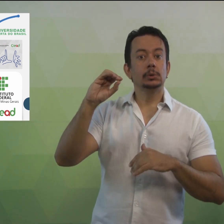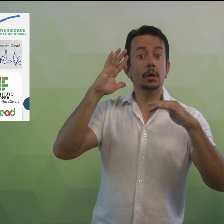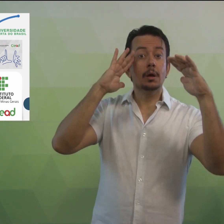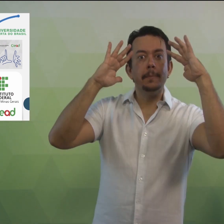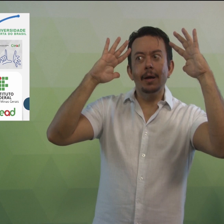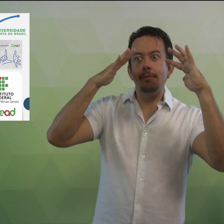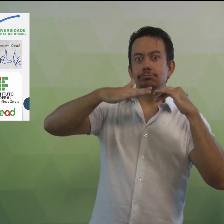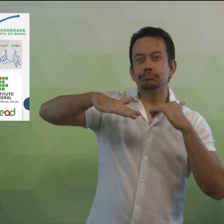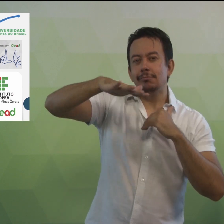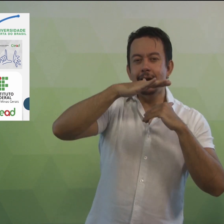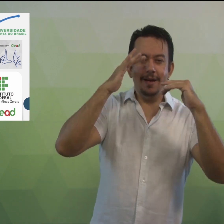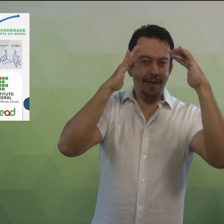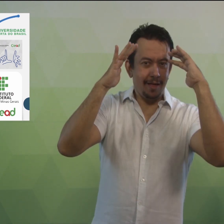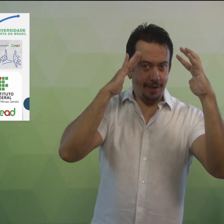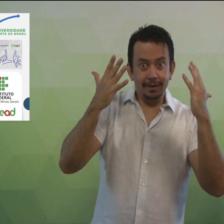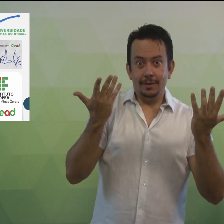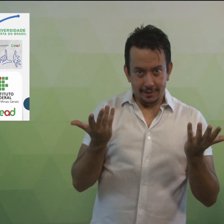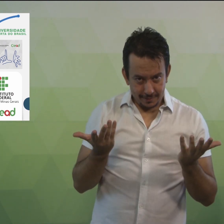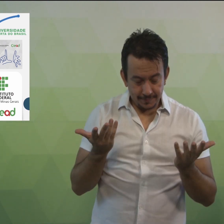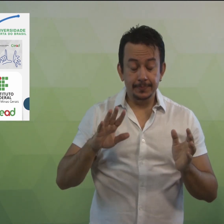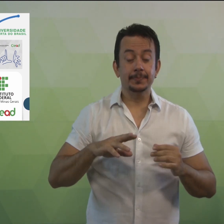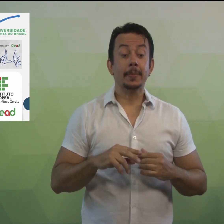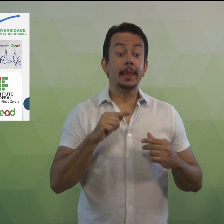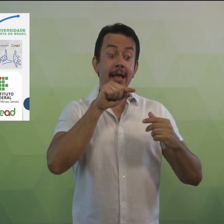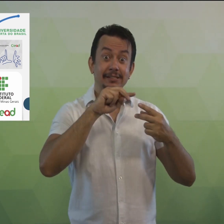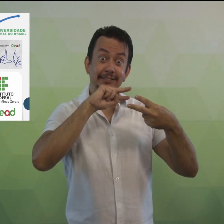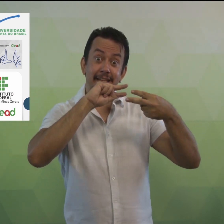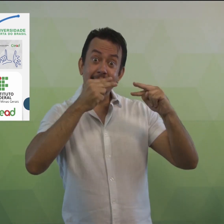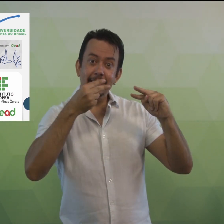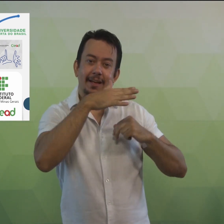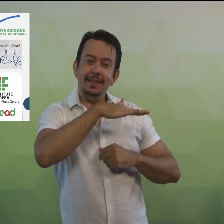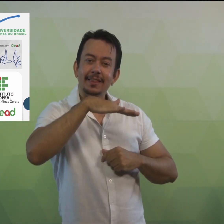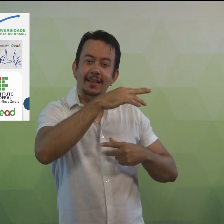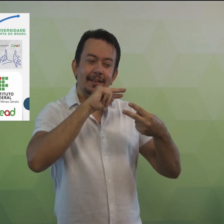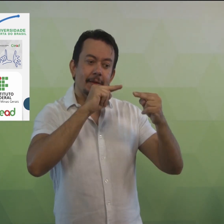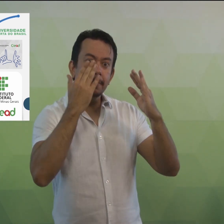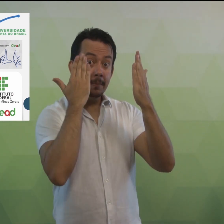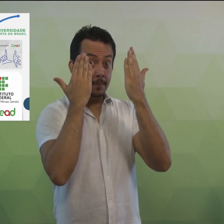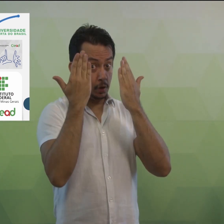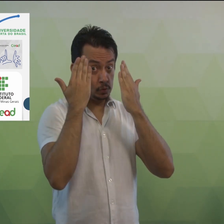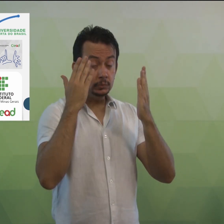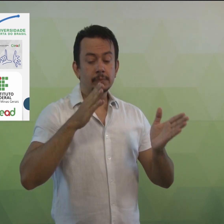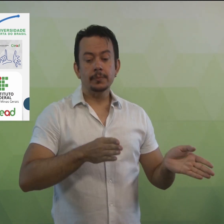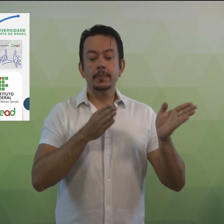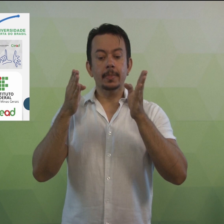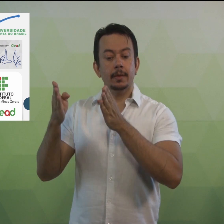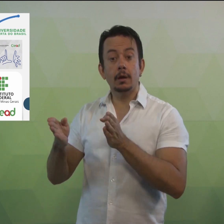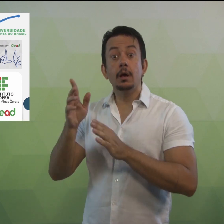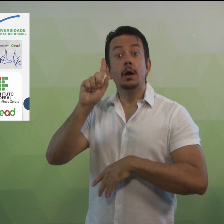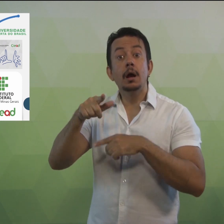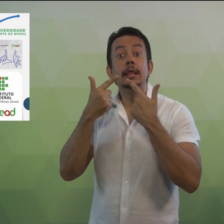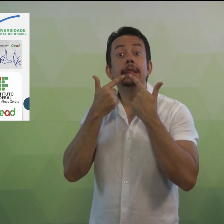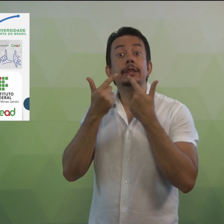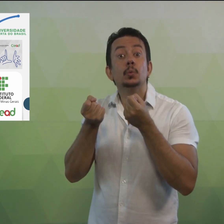Os nossos pensamentos, eles estão ligados completamente nessa questão, nos estímulos que ele manda para o nosso corpo, tá